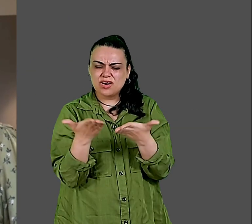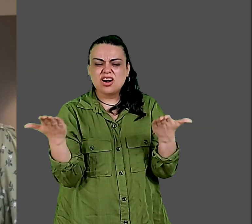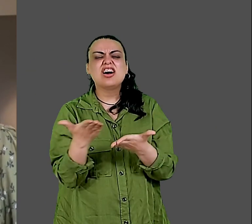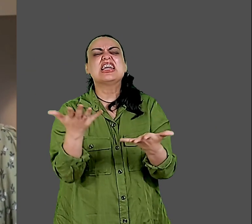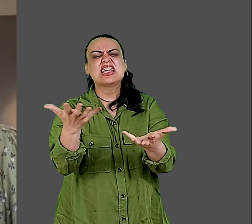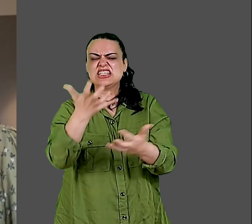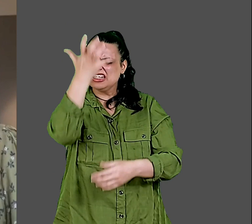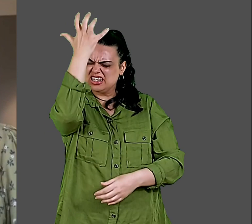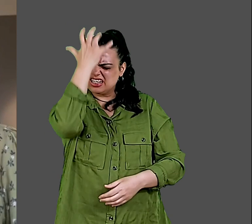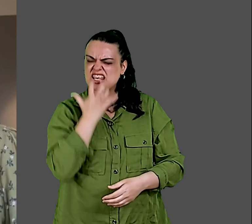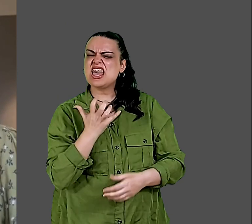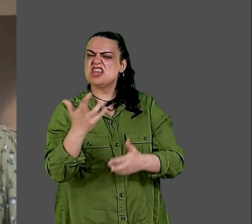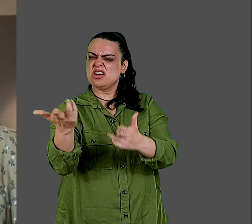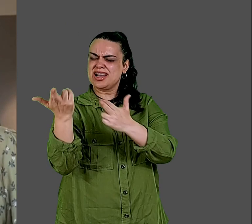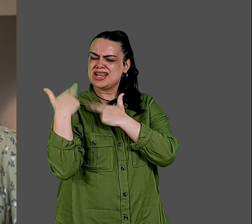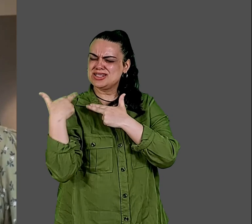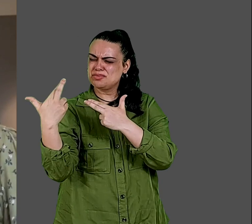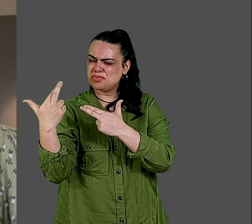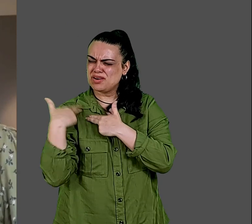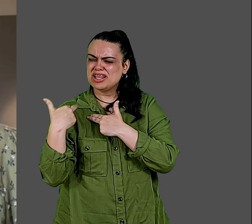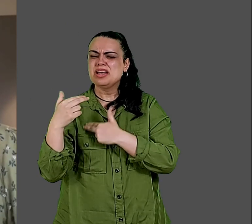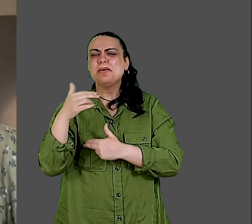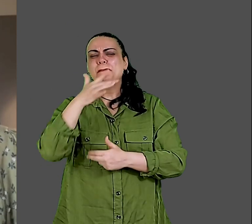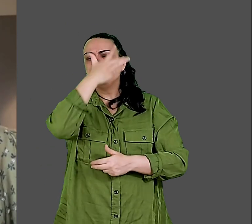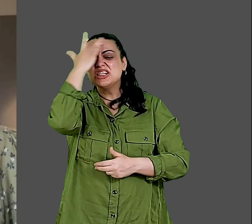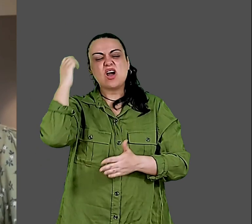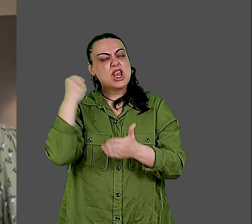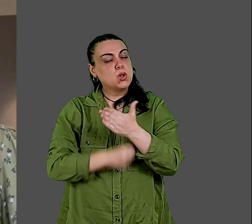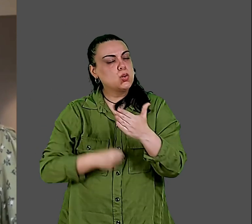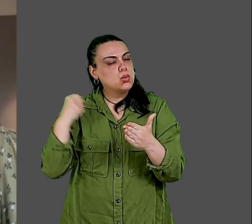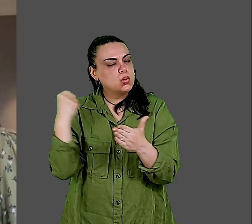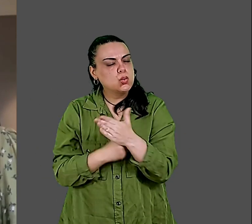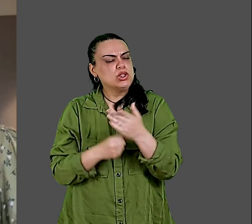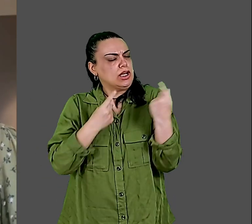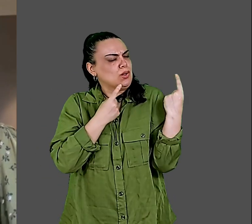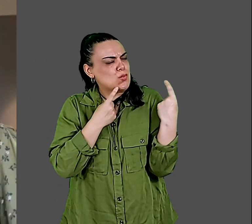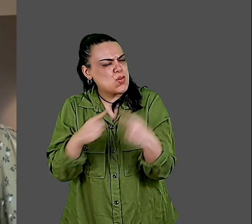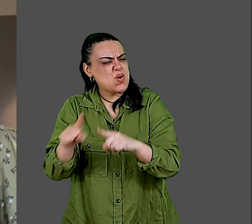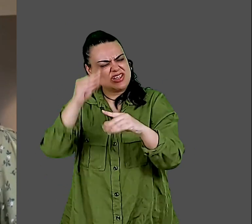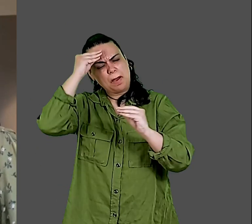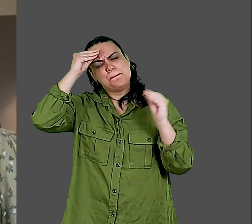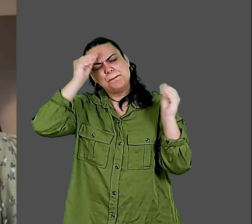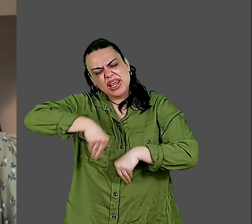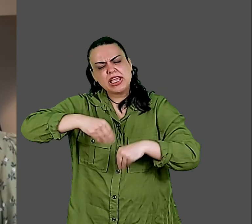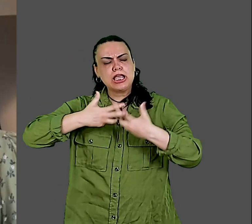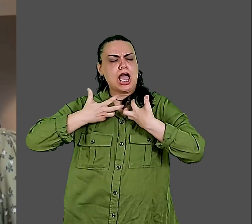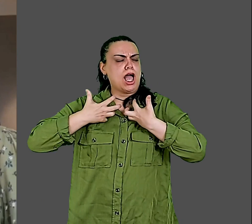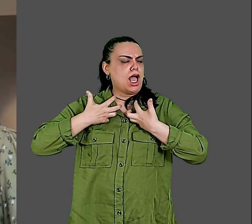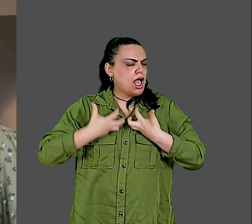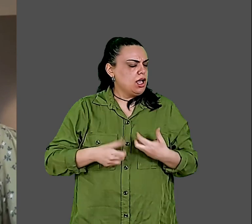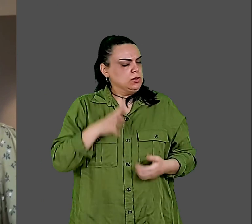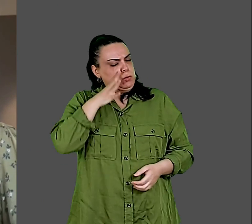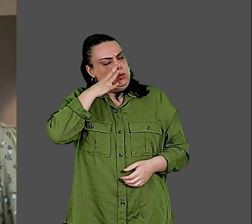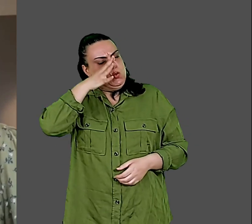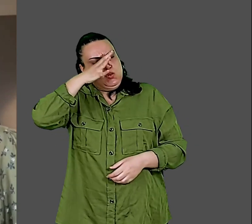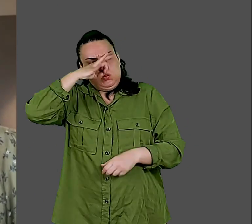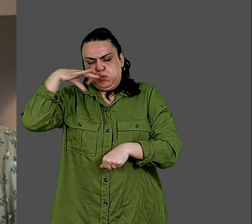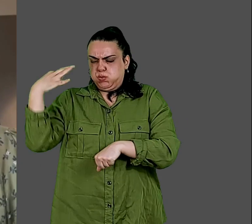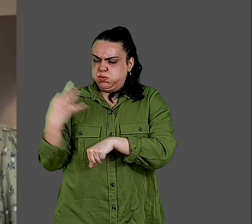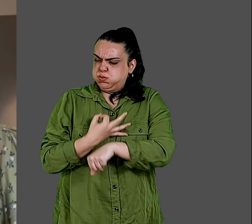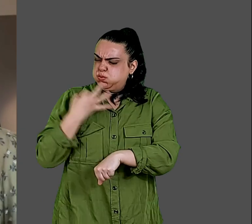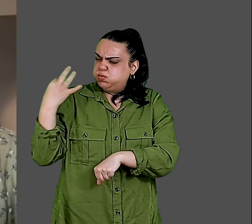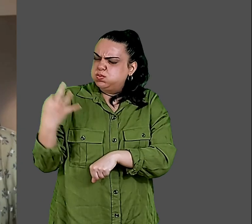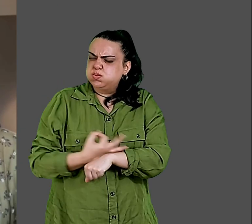levar a sério, gente que tem lutado contra a preguiça, contra o desânimo, contra o cansaço, gente que tem